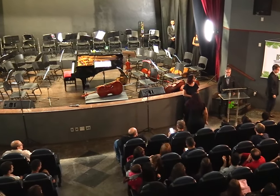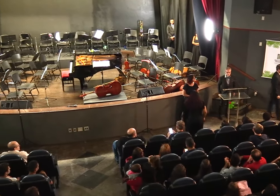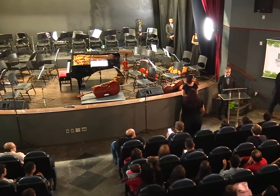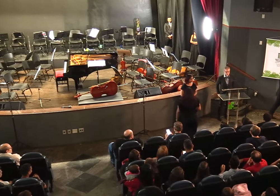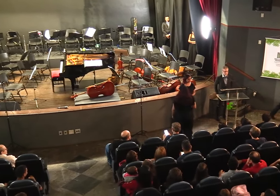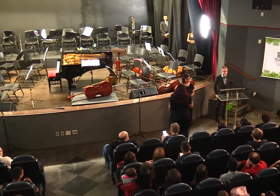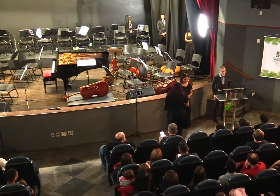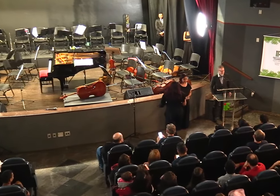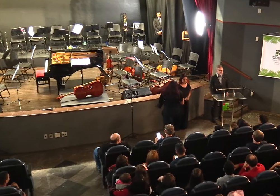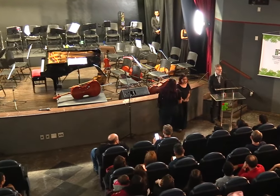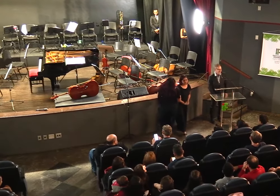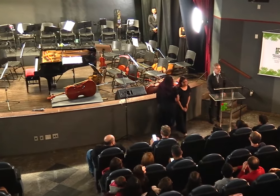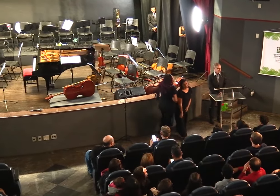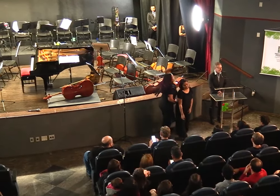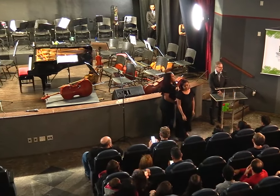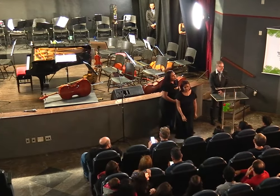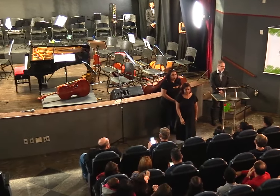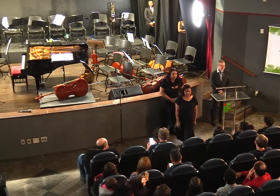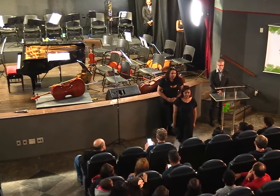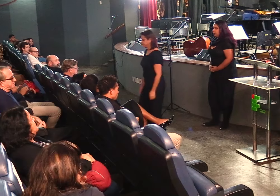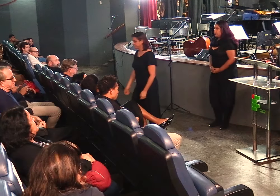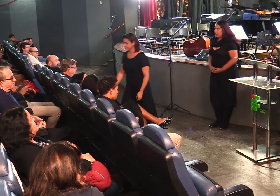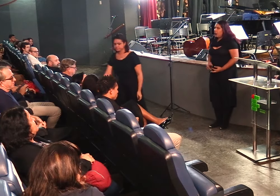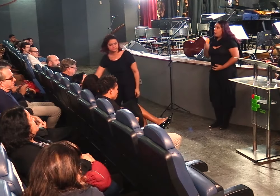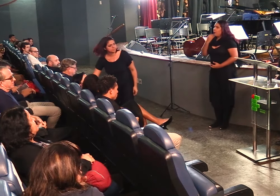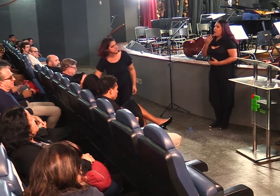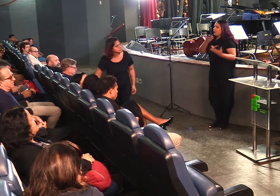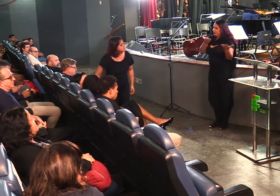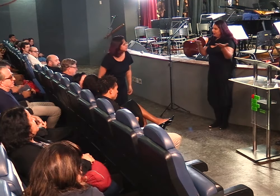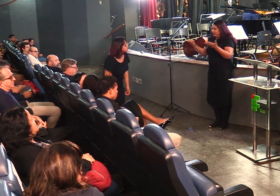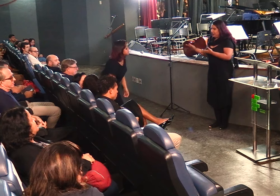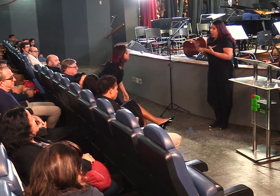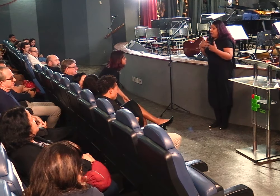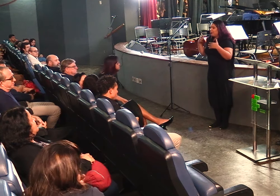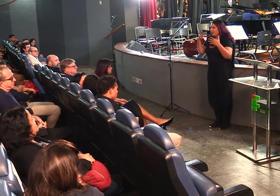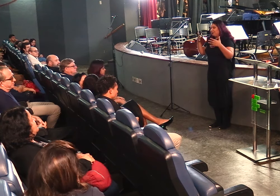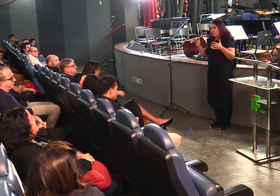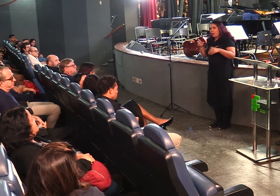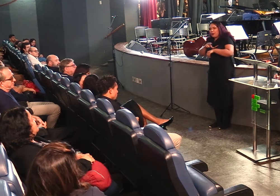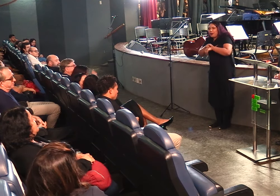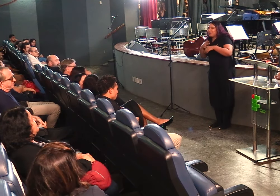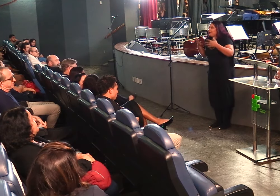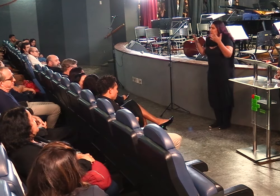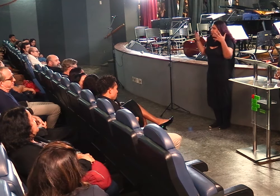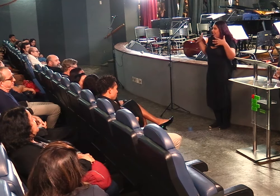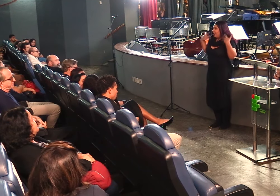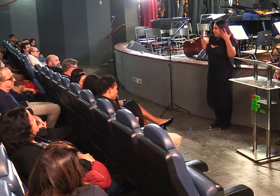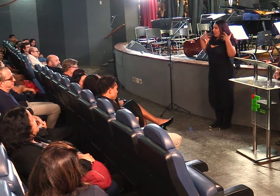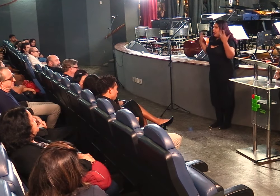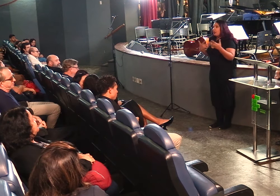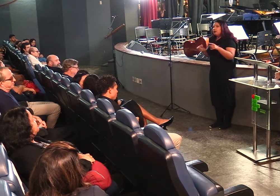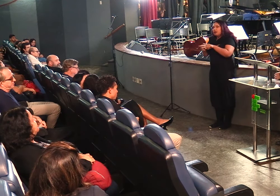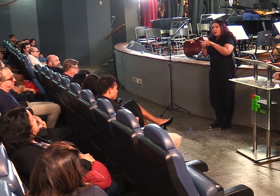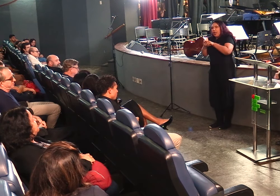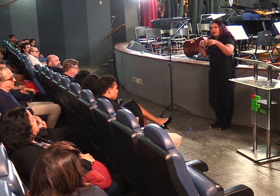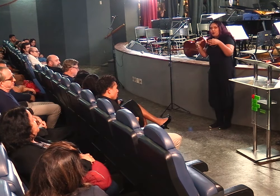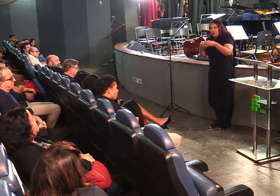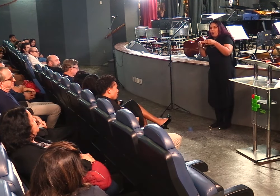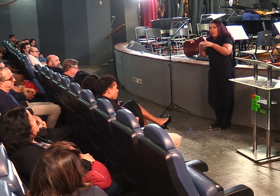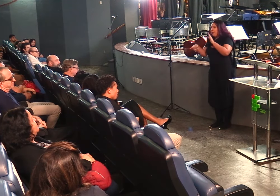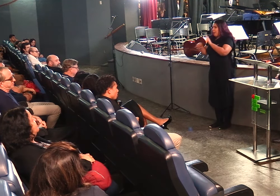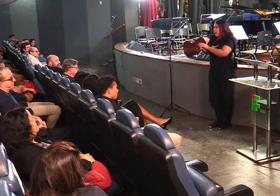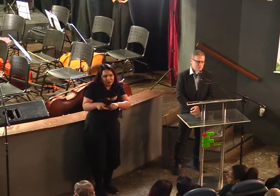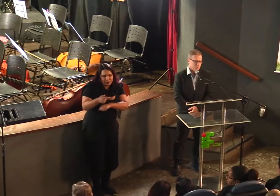Boa noite a todos e a todas. Esse é um momento de muita alegria, da minha, pessoalmente, e da minha equipe de gestão